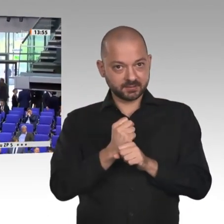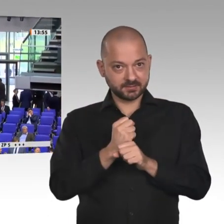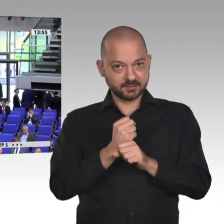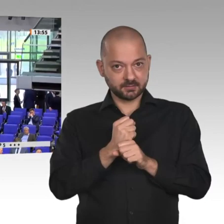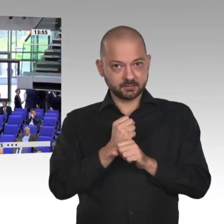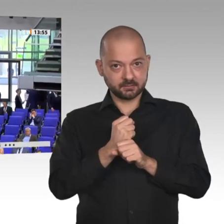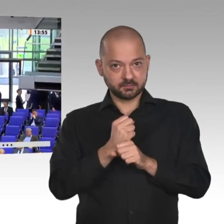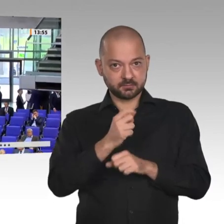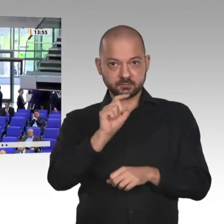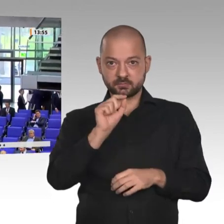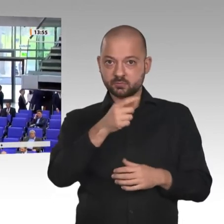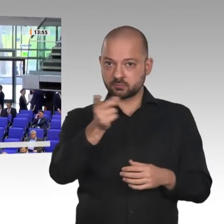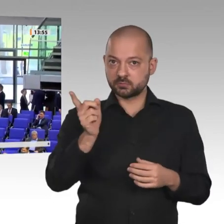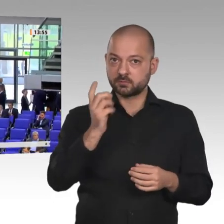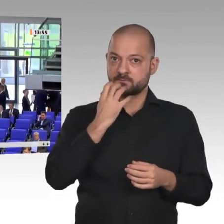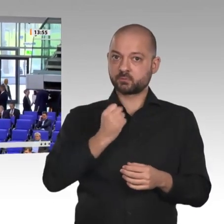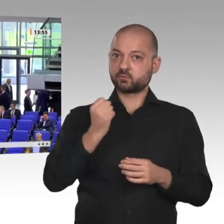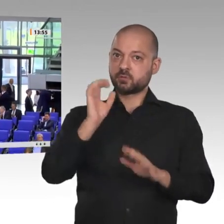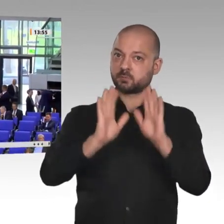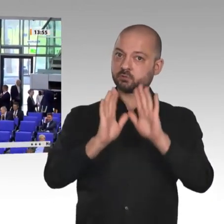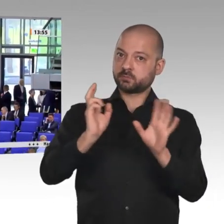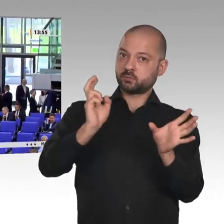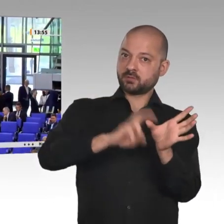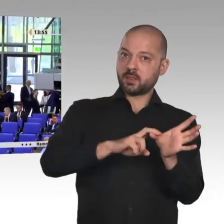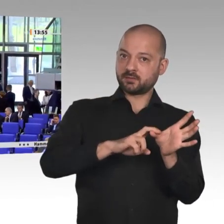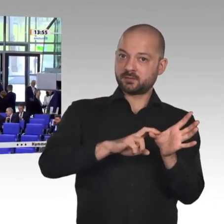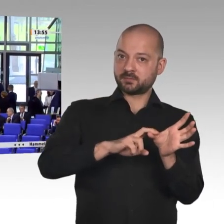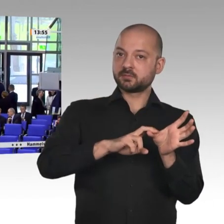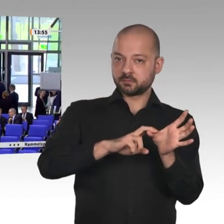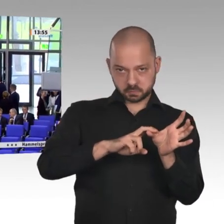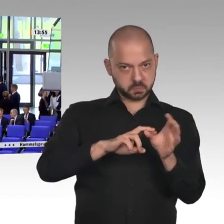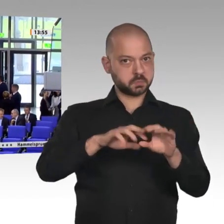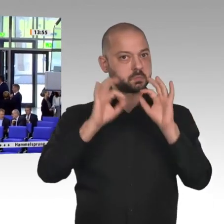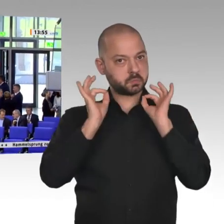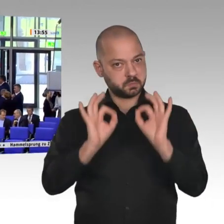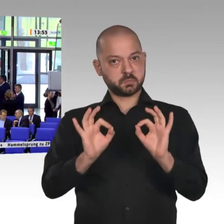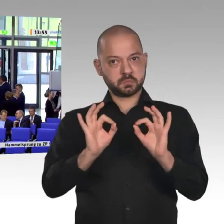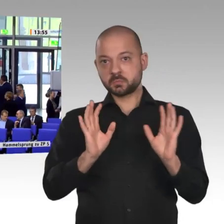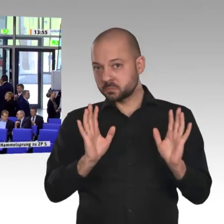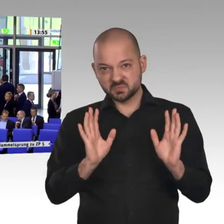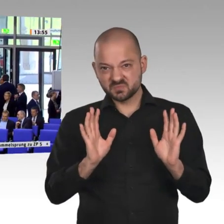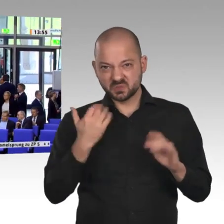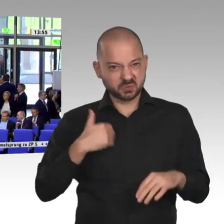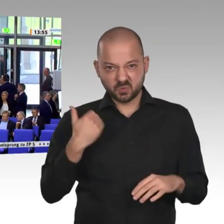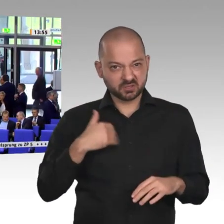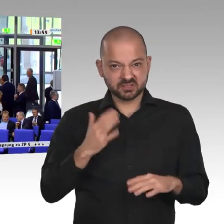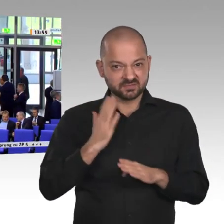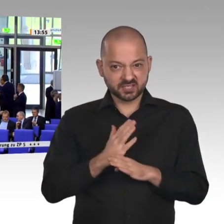ob alle Abgeordneten, die dies wollten, an der Abstimmung teilnehmen konnten. Das ist der